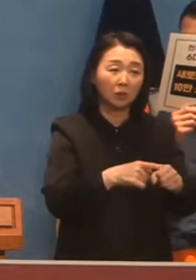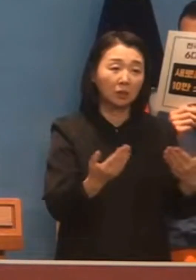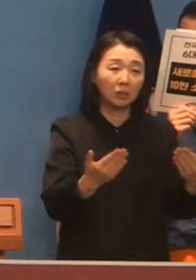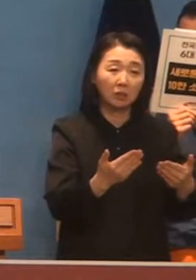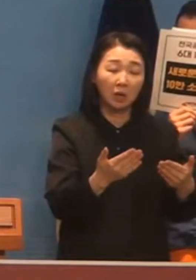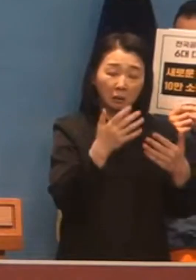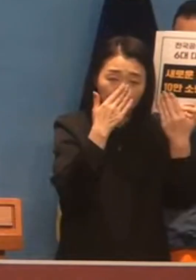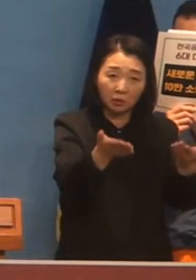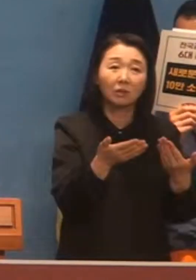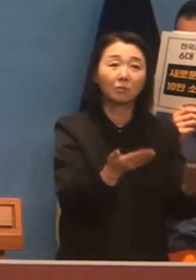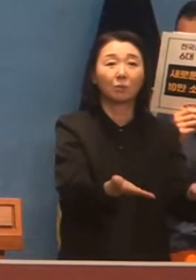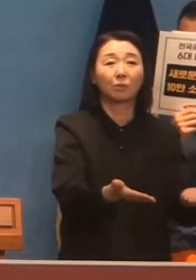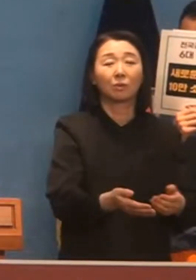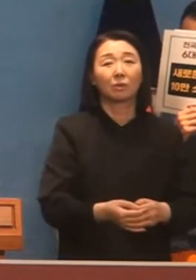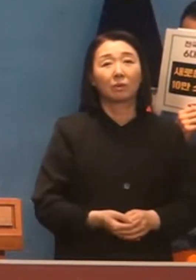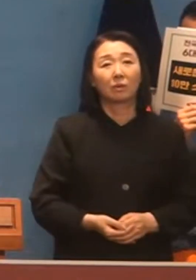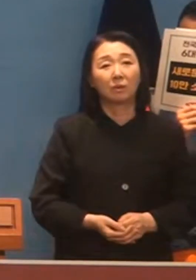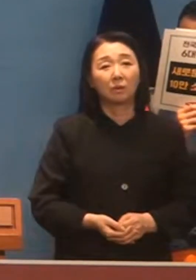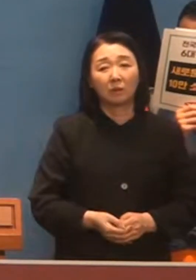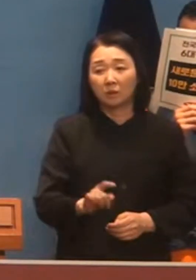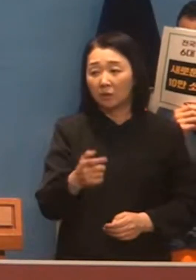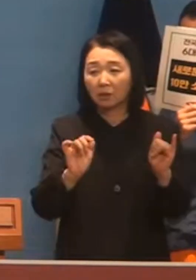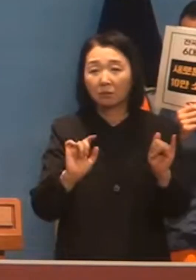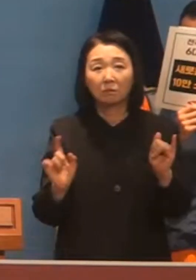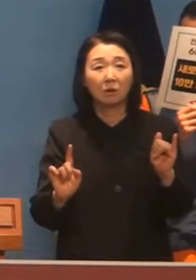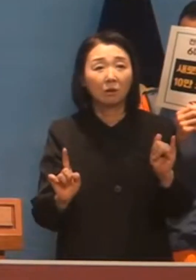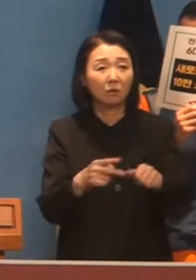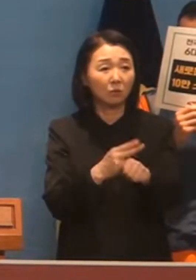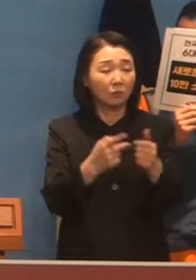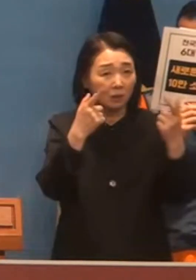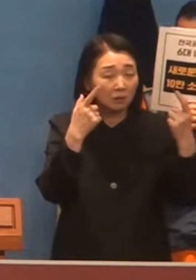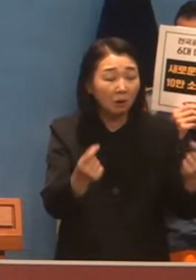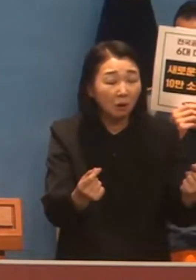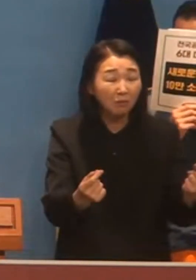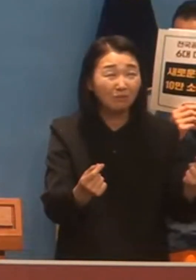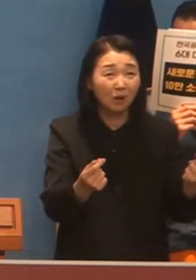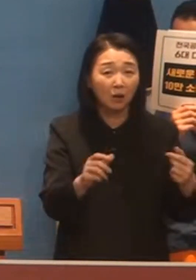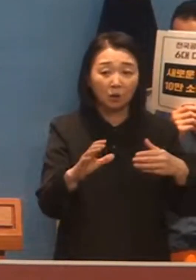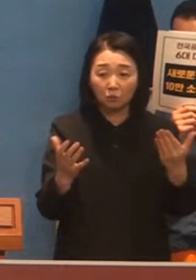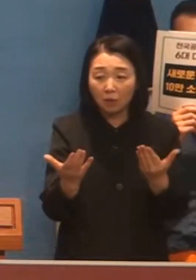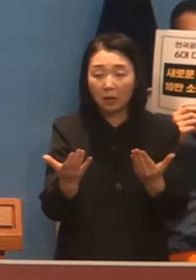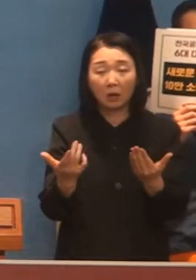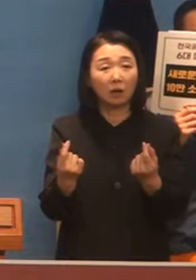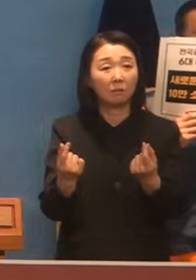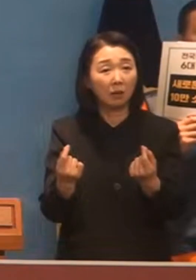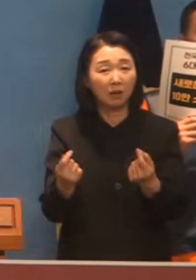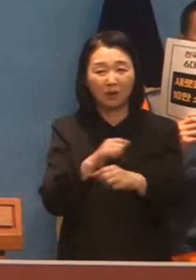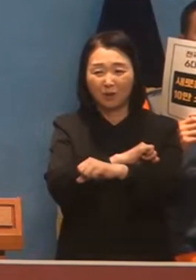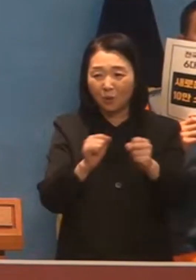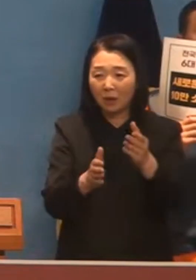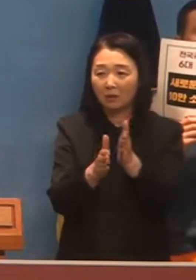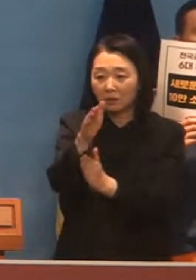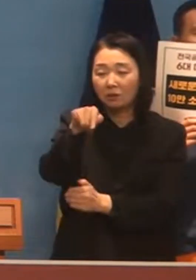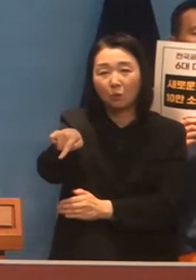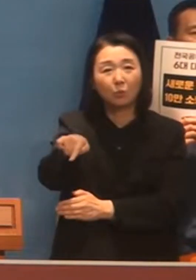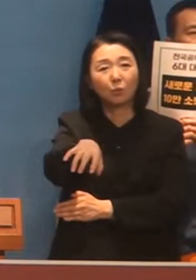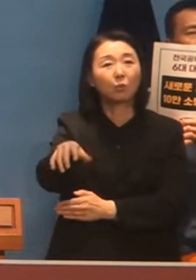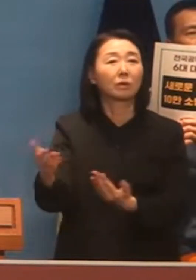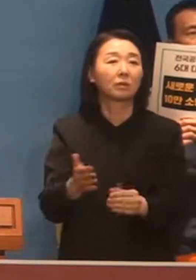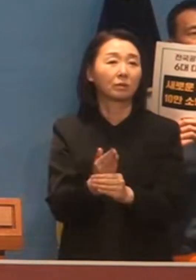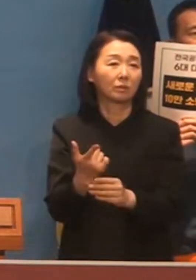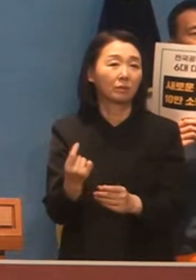면제제도를 부여받고 있습니다. 소방공무원도 교사들처럼 국가직이면서 광역 단위 시도청에 근무하고 있습니다.